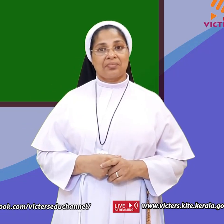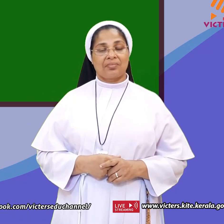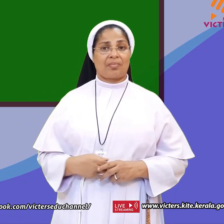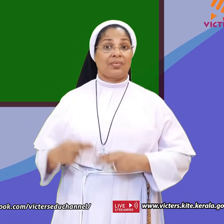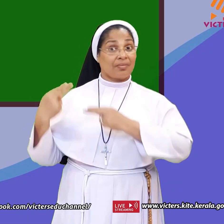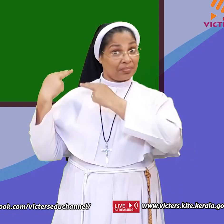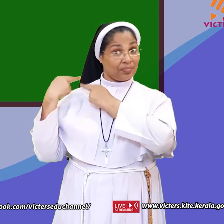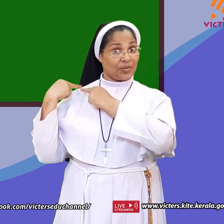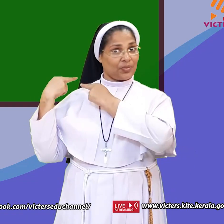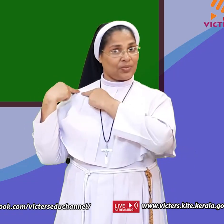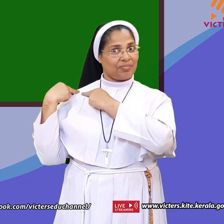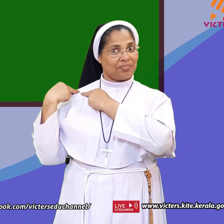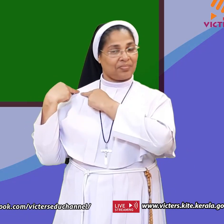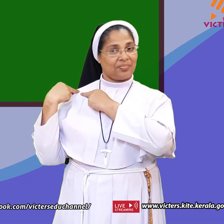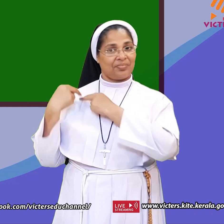ആഭിമുഖ്യത്തിൽ